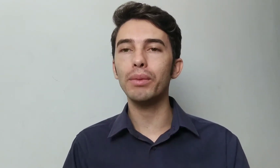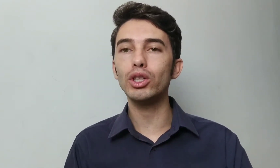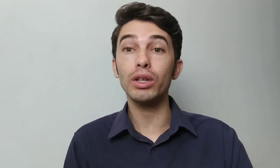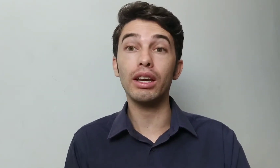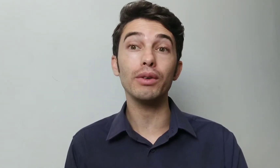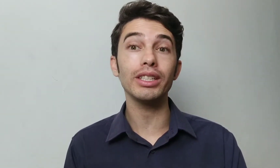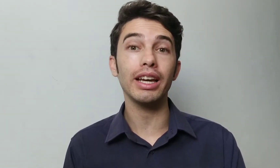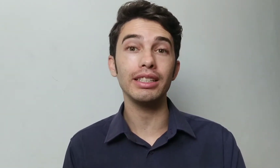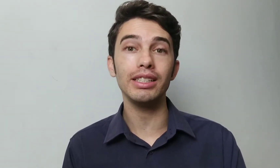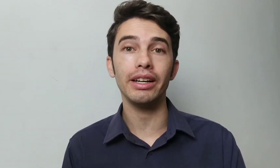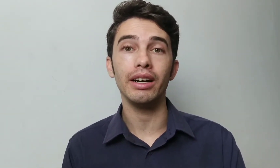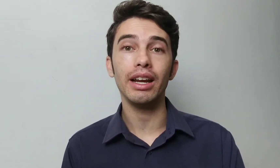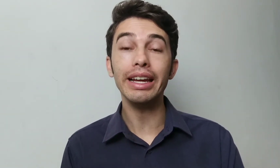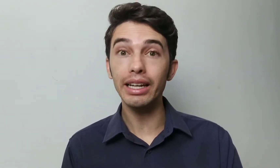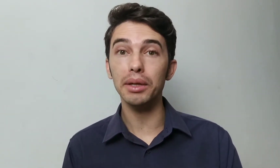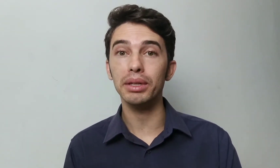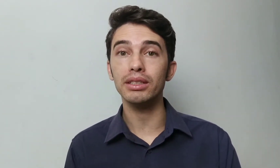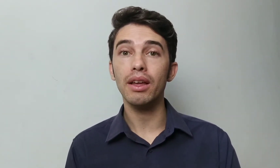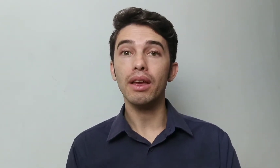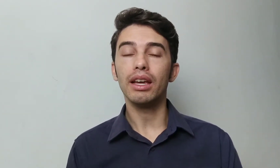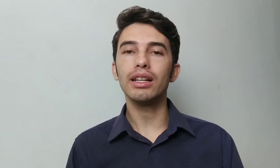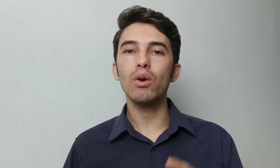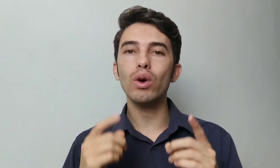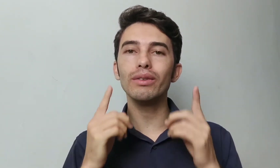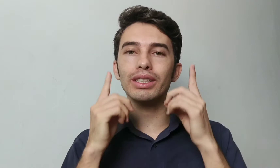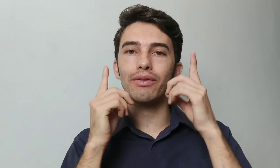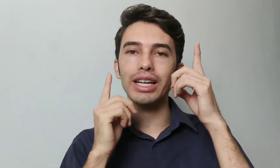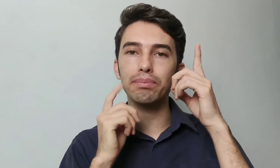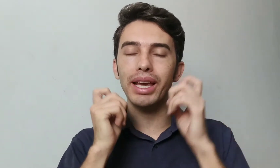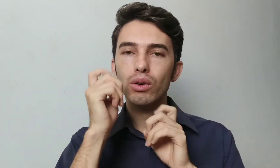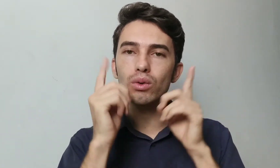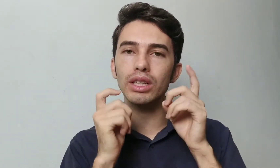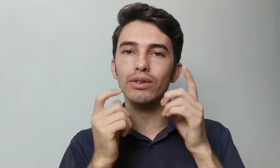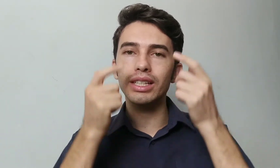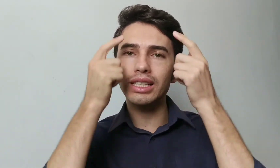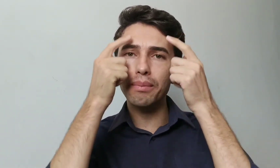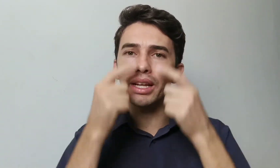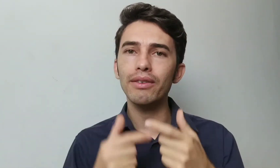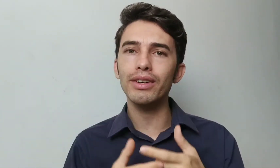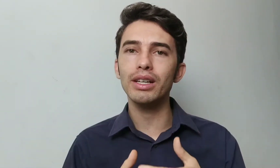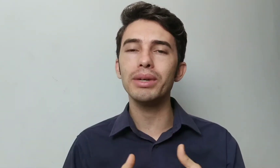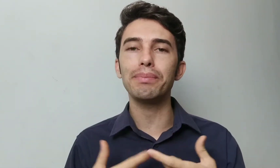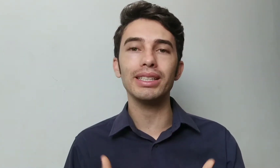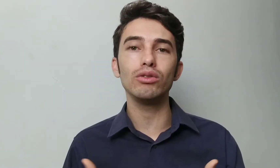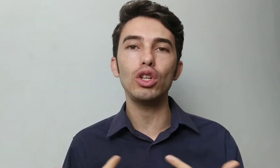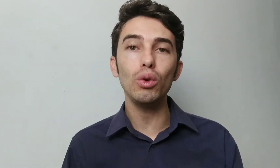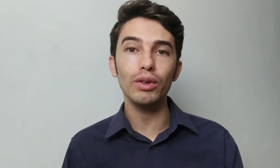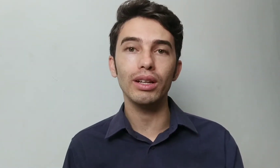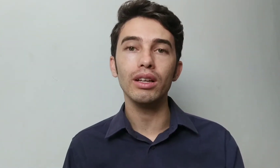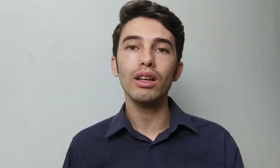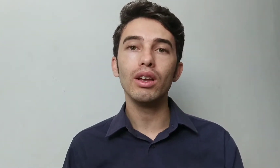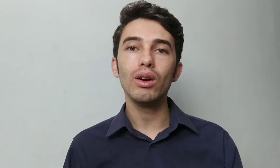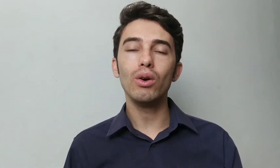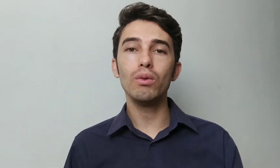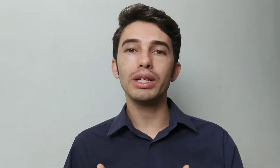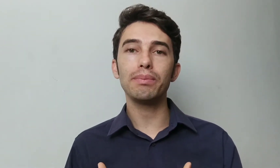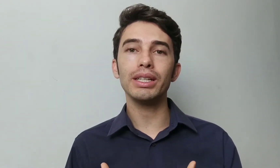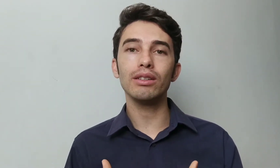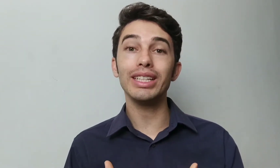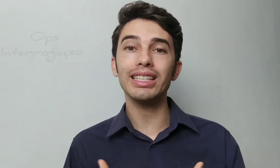o que você quer dizer em Libras. Então, quando você faz perguntas, você sempre tem que fazer uma expressão de dúvida ou uma expressão de